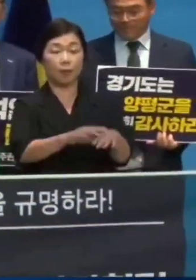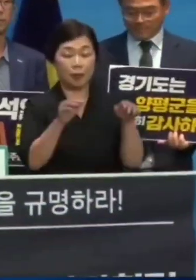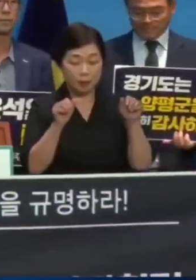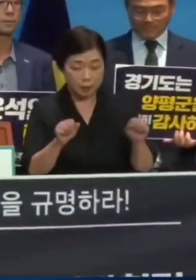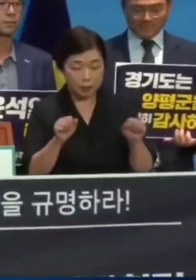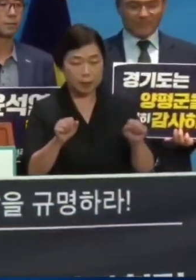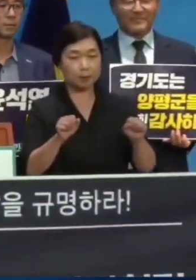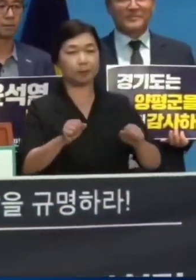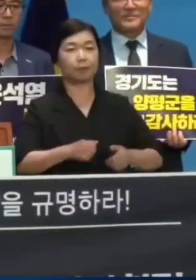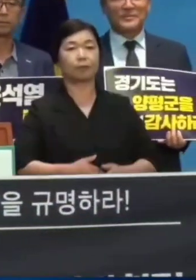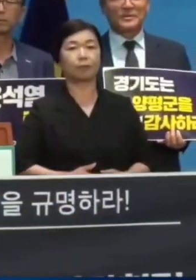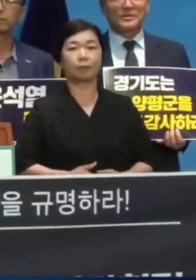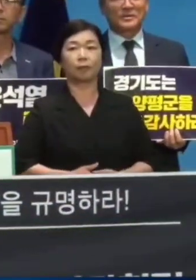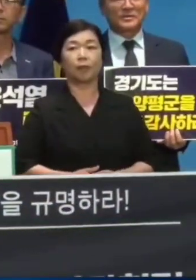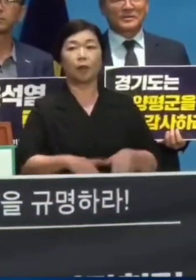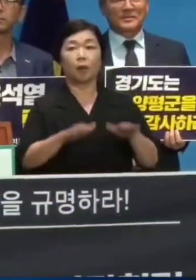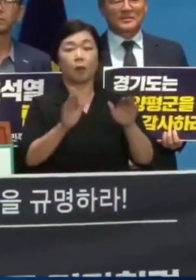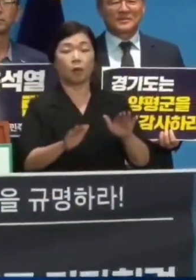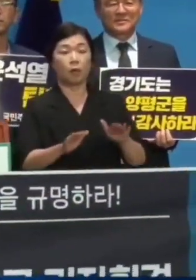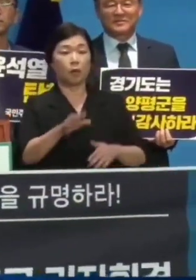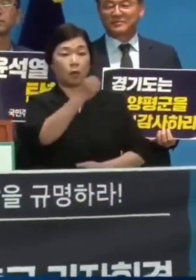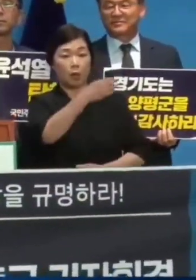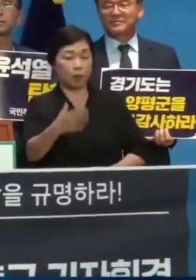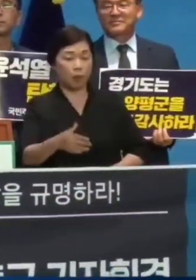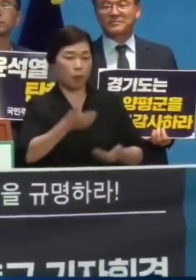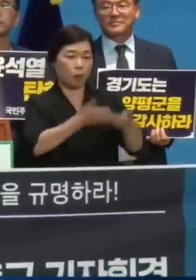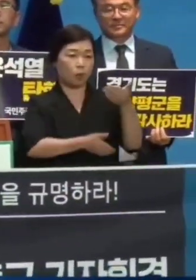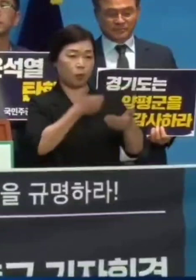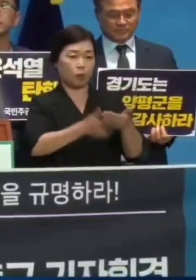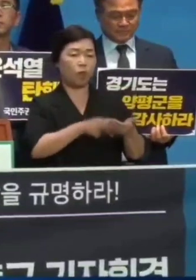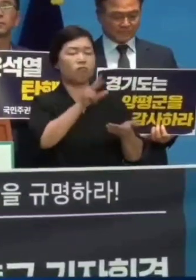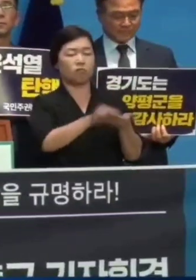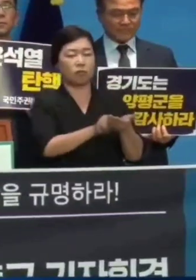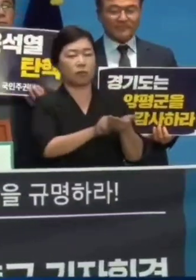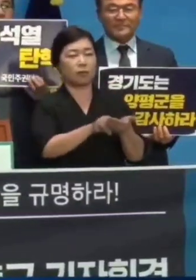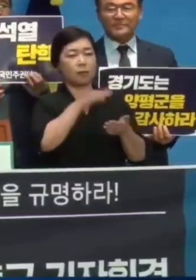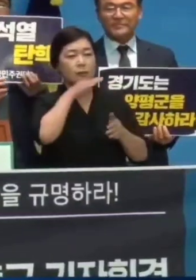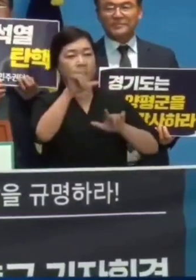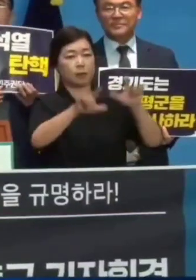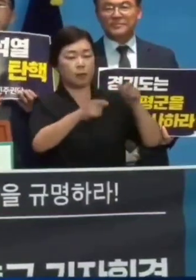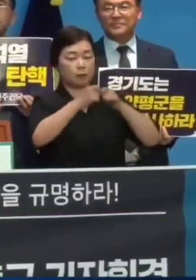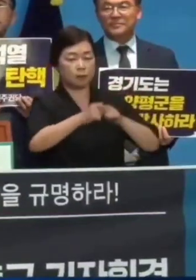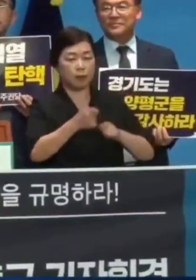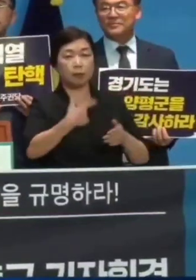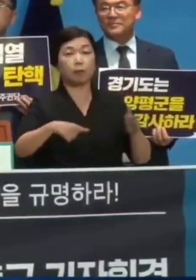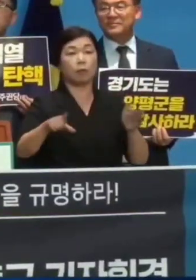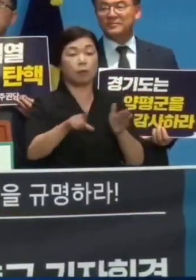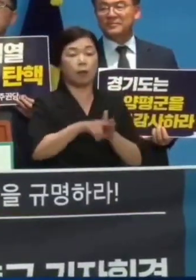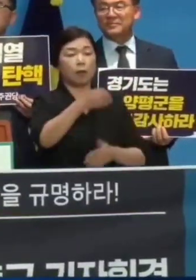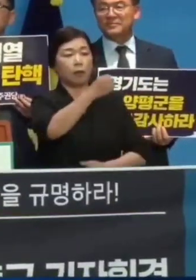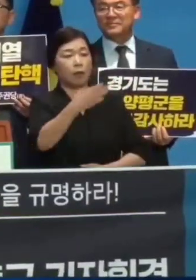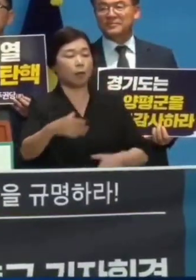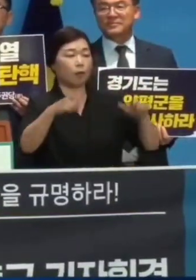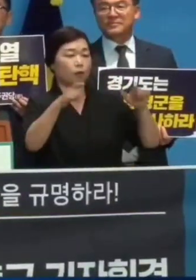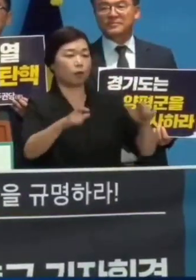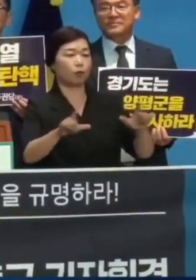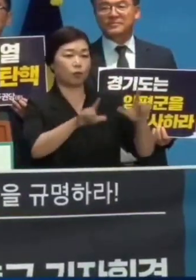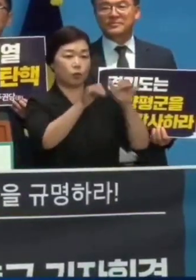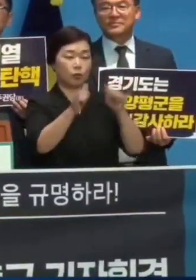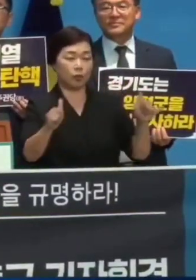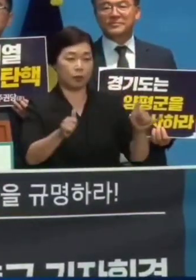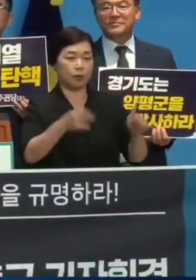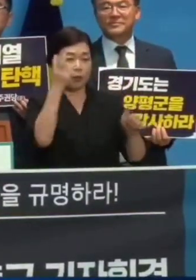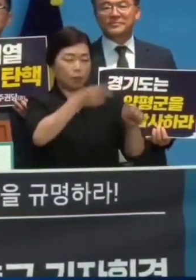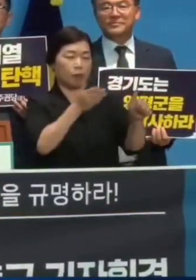네, 안녕하십니까. 오늘 양평고속도로 게이트의 진실을 밝히기 위한 양평군 주민감사